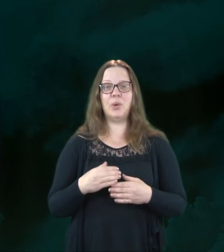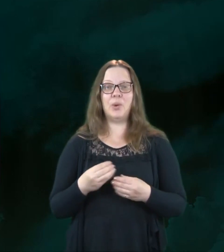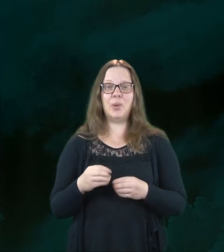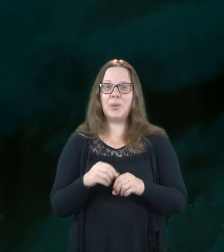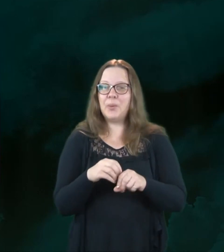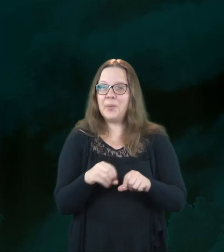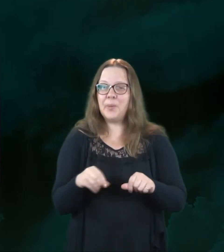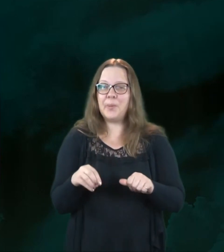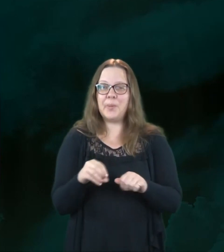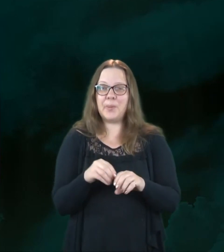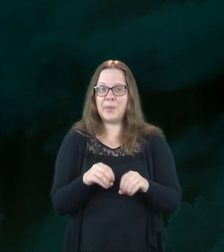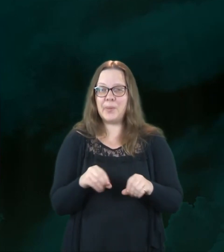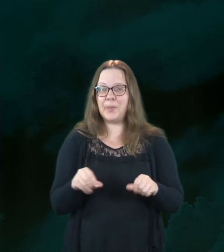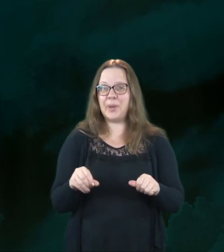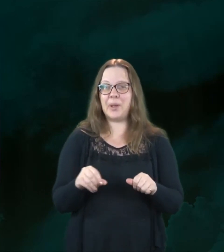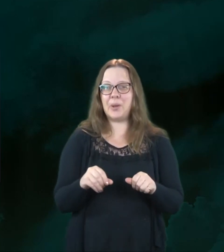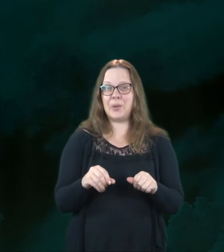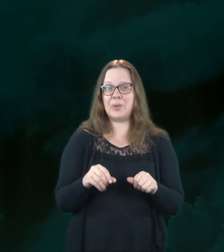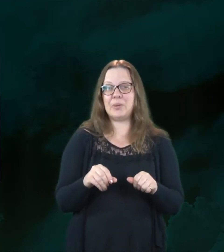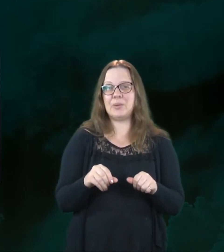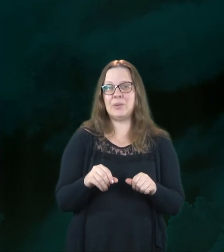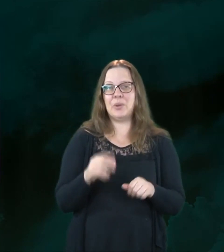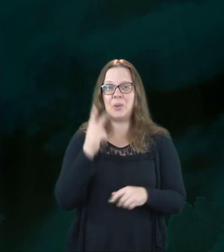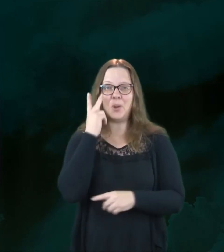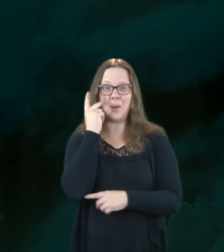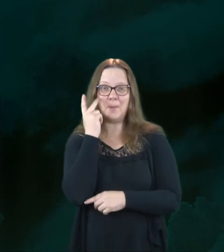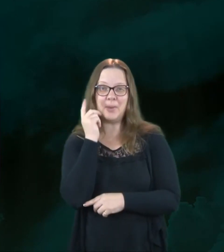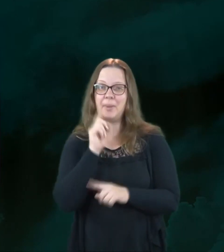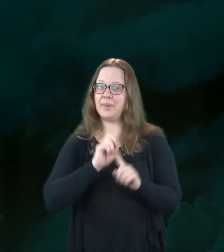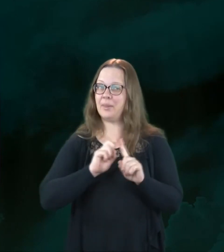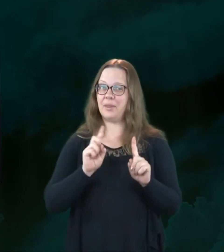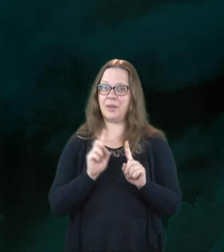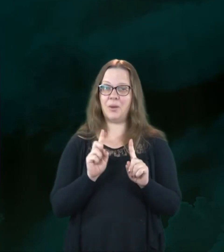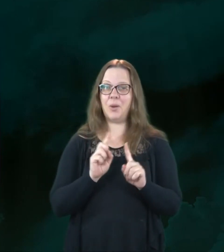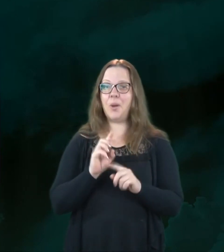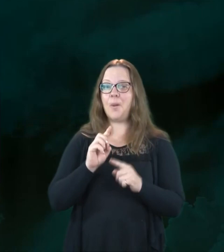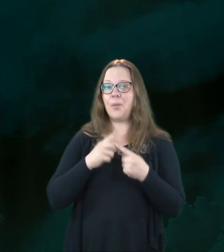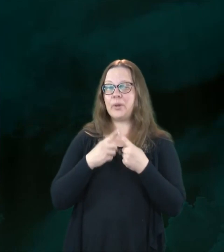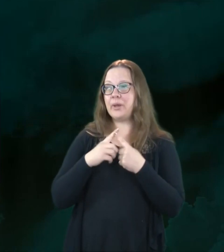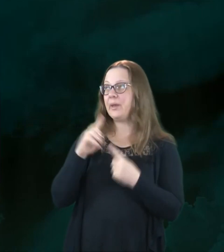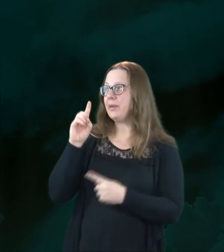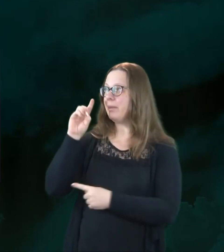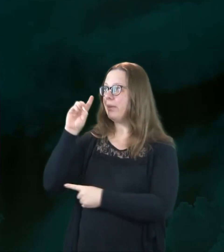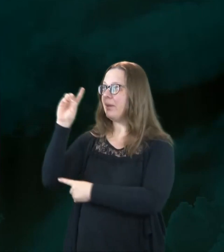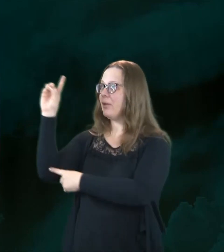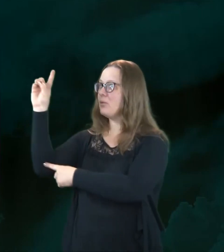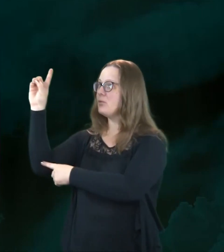do Deus eterno, né? E Deus, né?